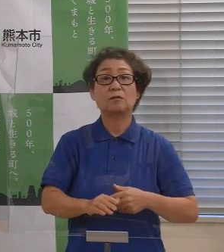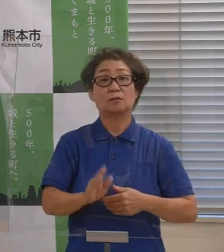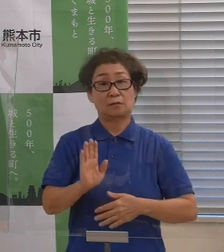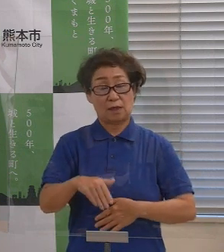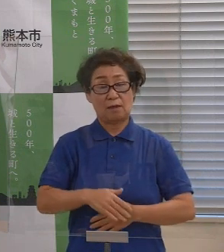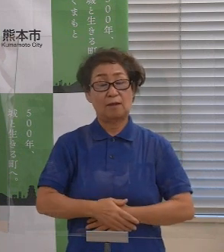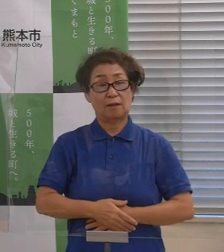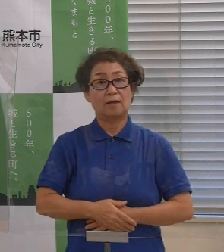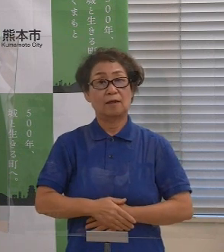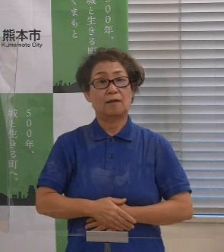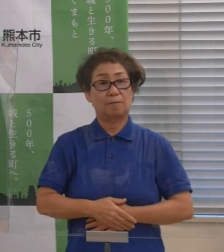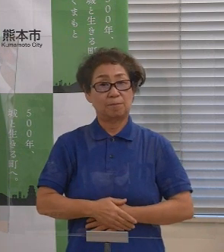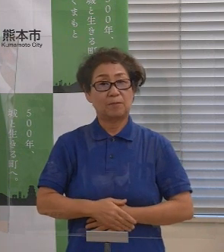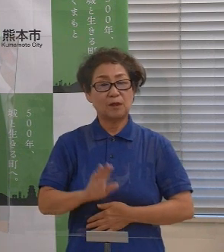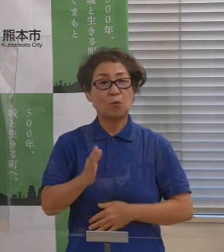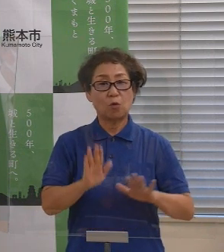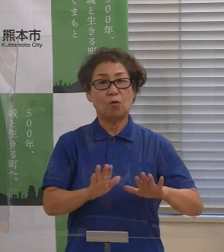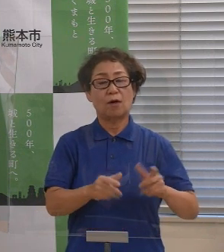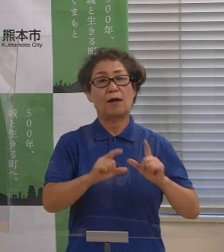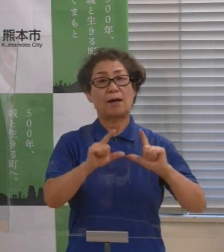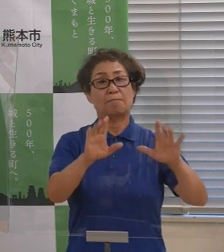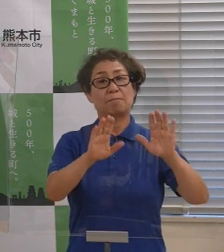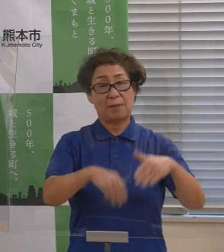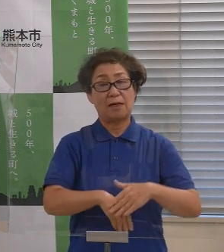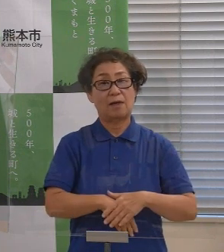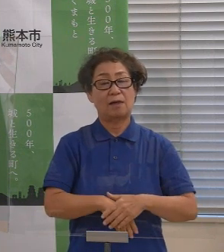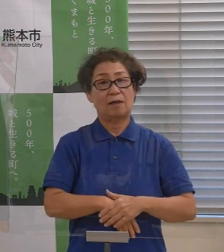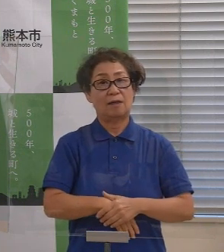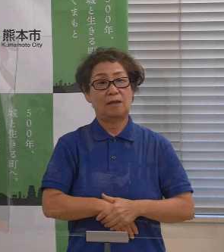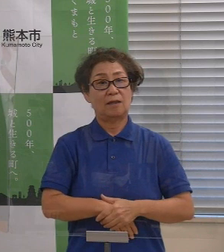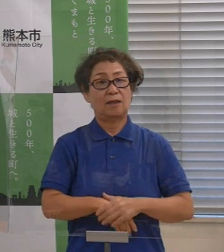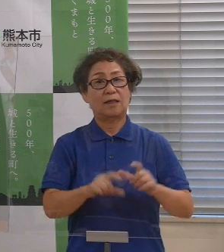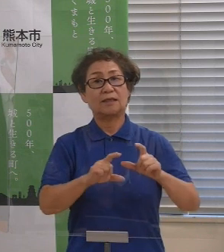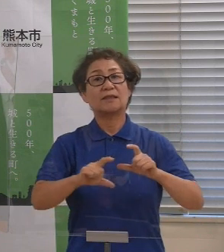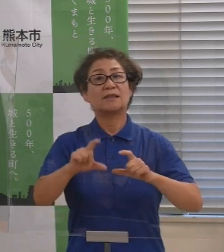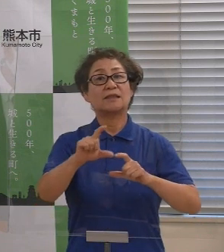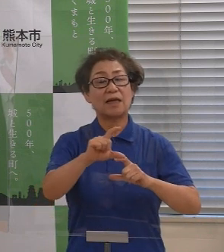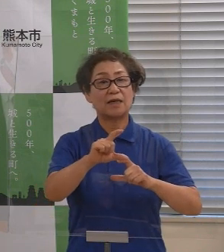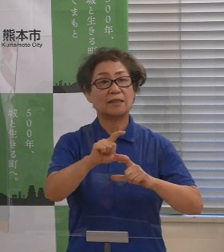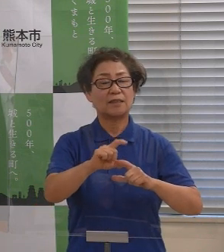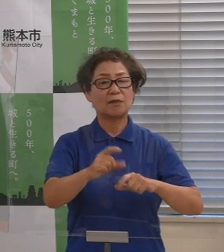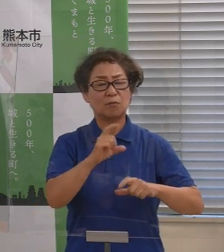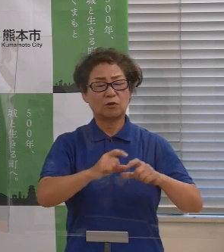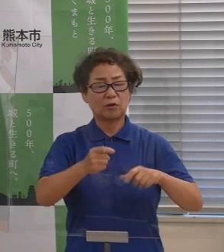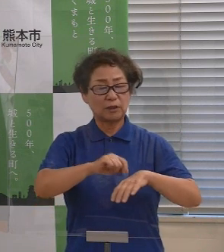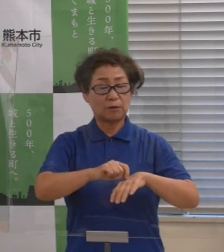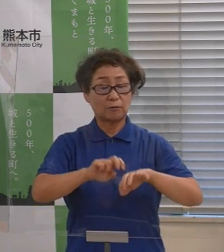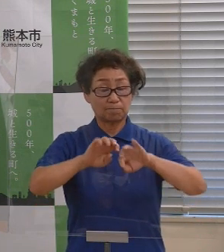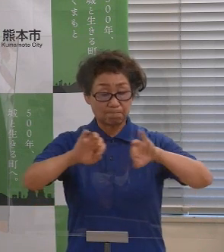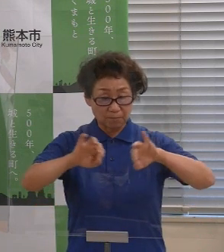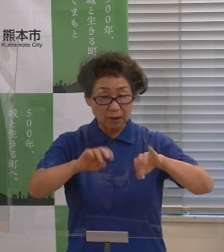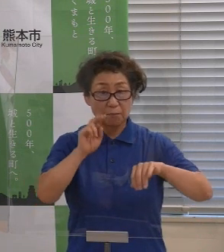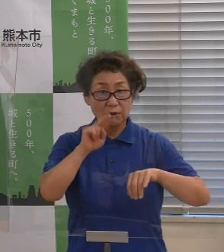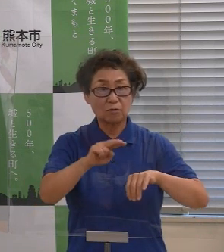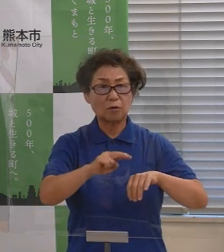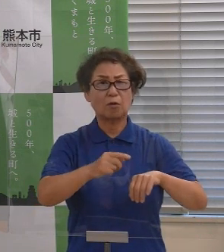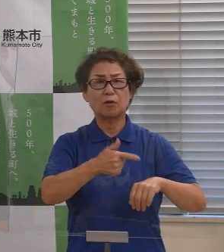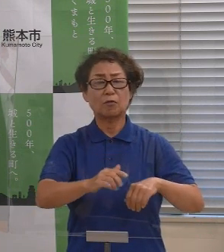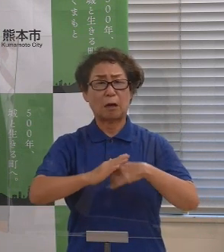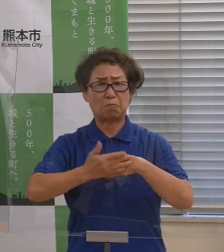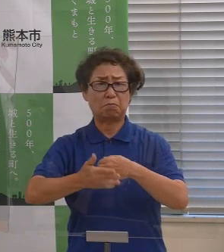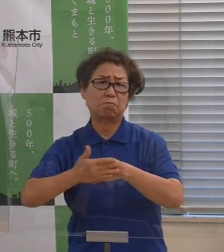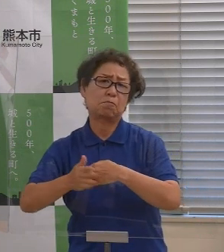ね、明らかにしたところでありますが、さらにシビアに確認をしていくとですね、そういった不備